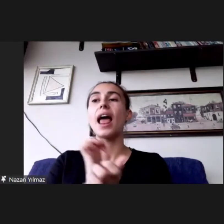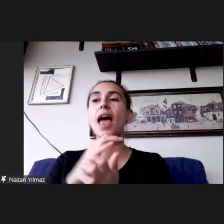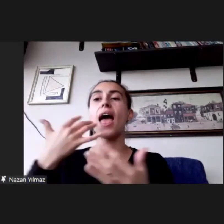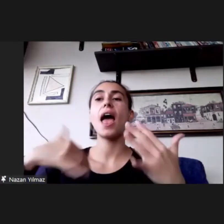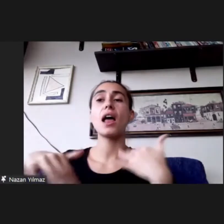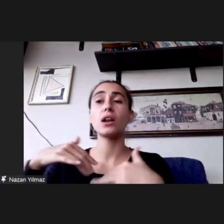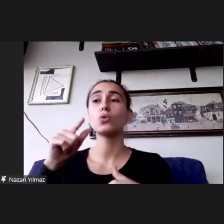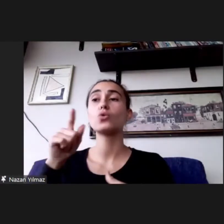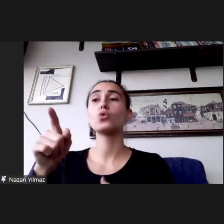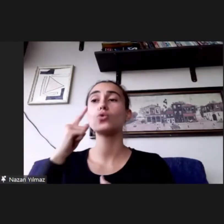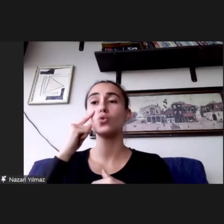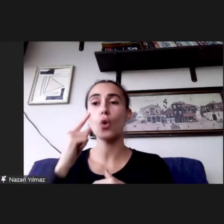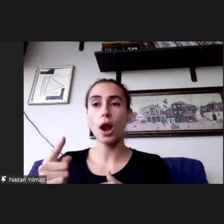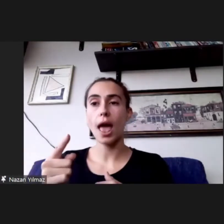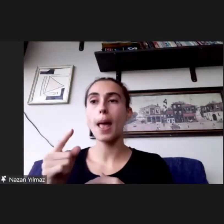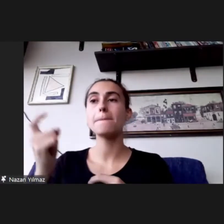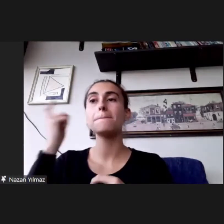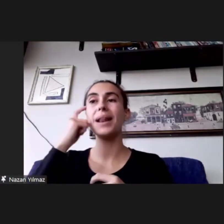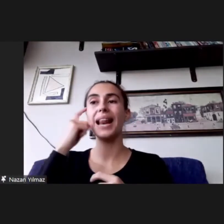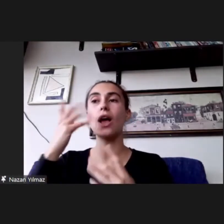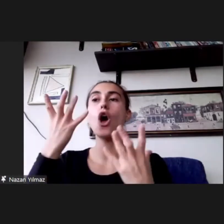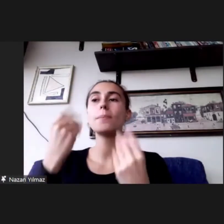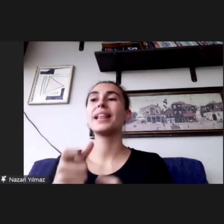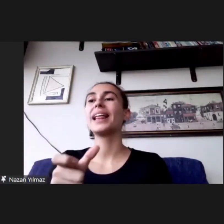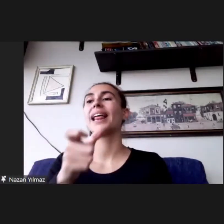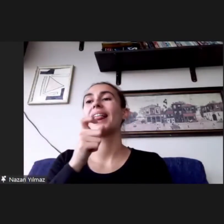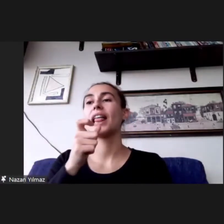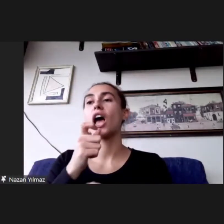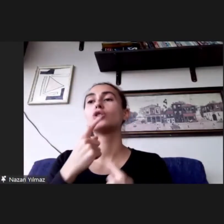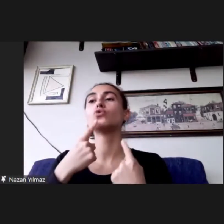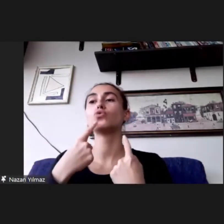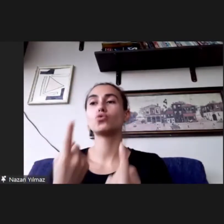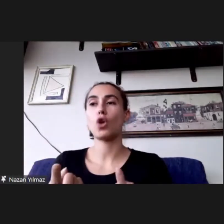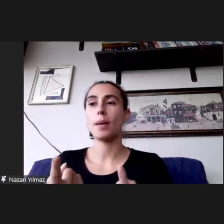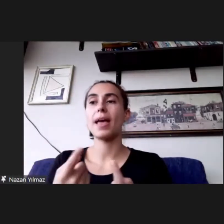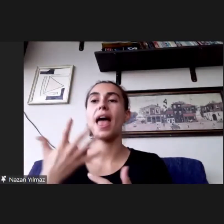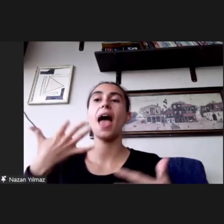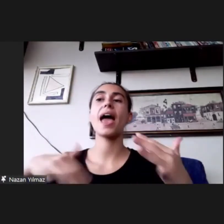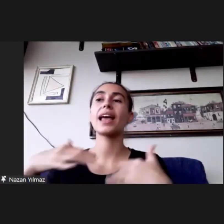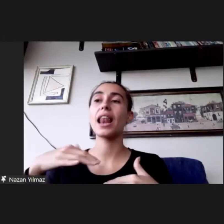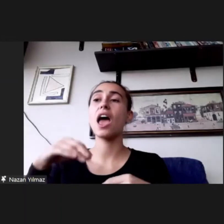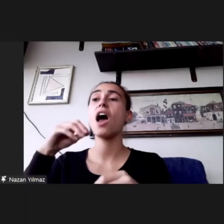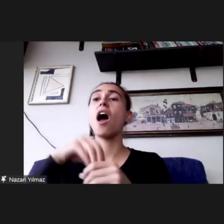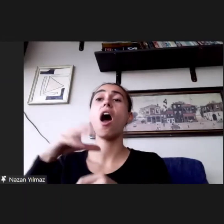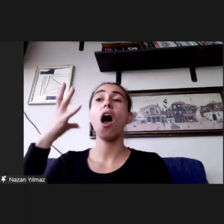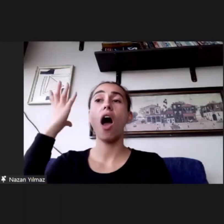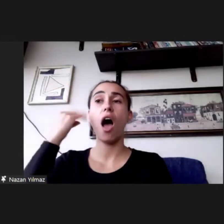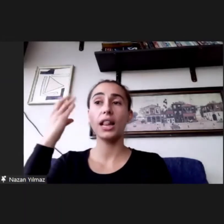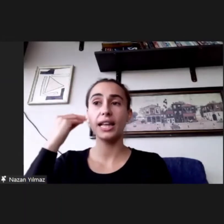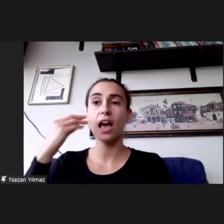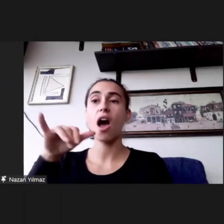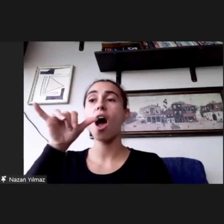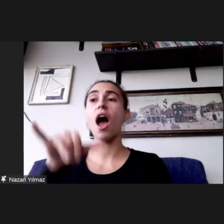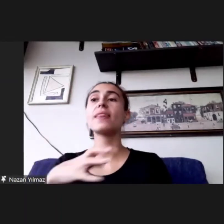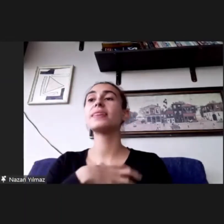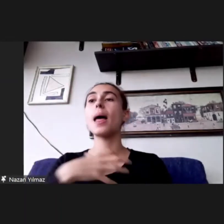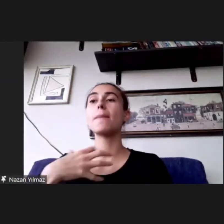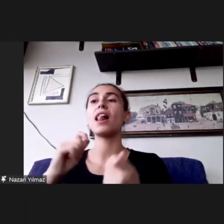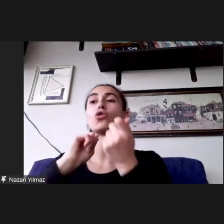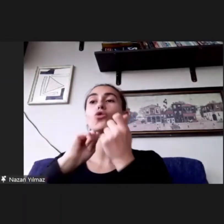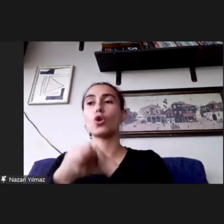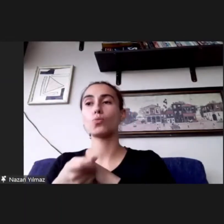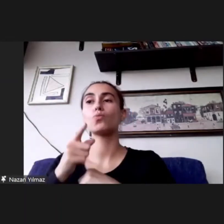kapsayıcılık gibi konularda bilgilenmelerine ihtiyaç olduğunu söylemek, engelliye dair algılarının hak temelli bir doğrultuda dönüşmesi, bu